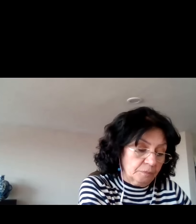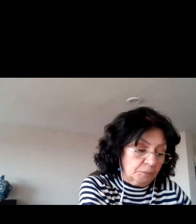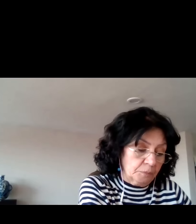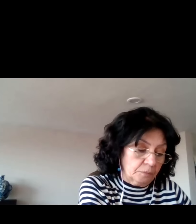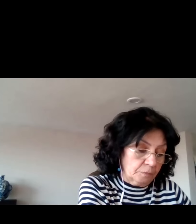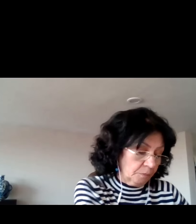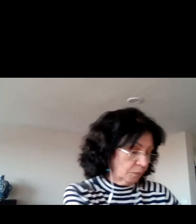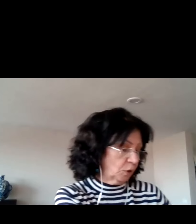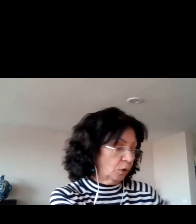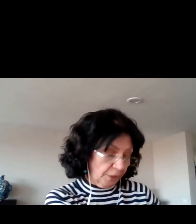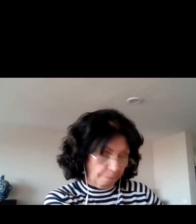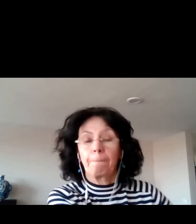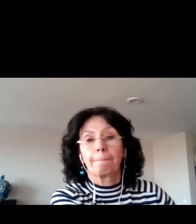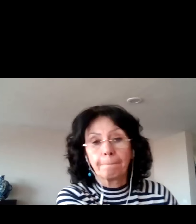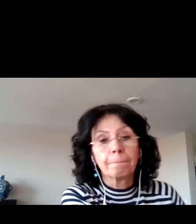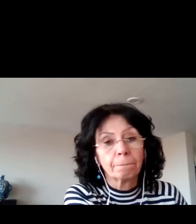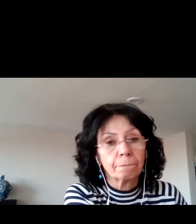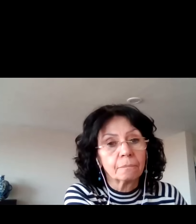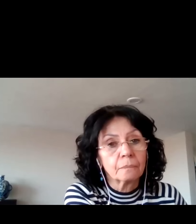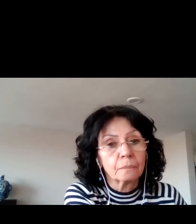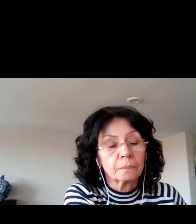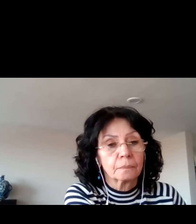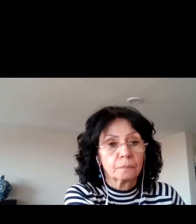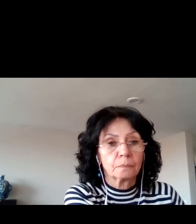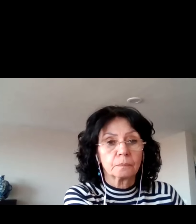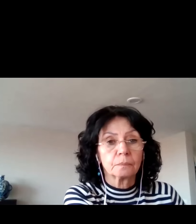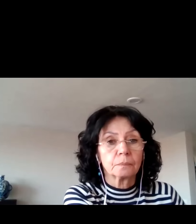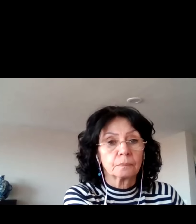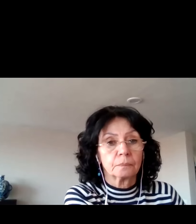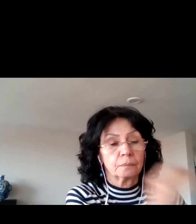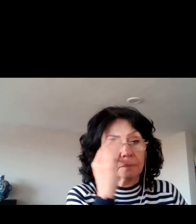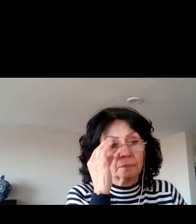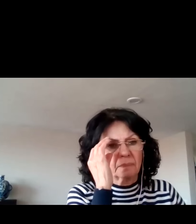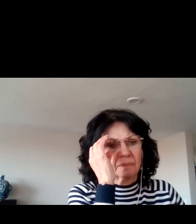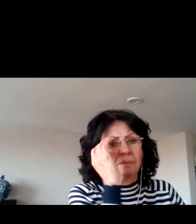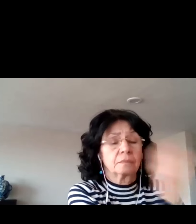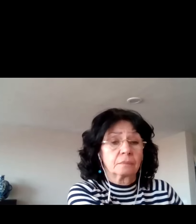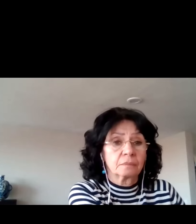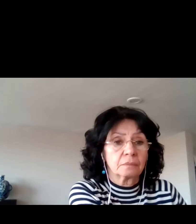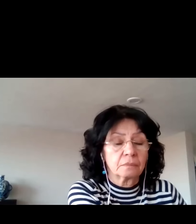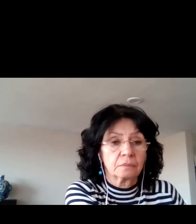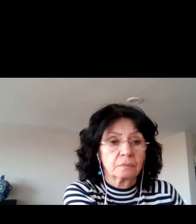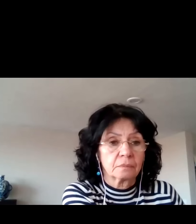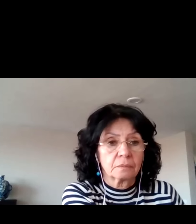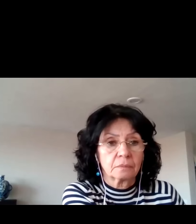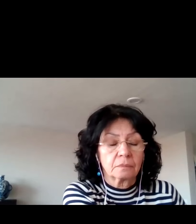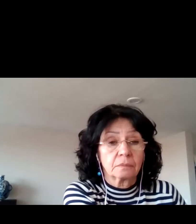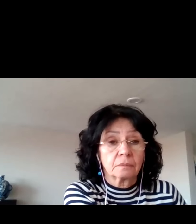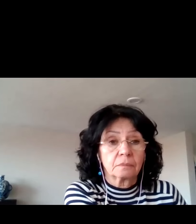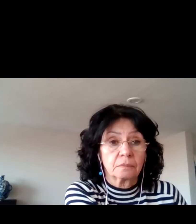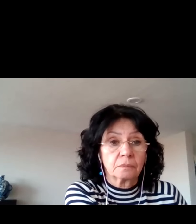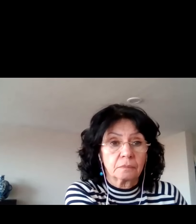lo que dice la ley. Okay. Si tú eres la persona de recursos humanos que recaba los datos de los empleados, pero